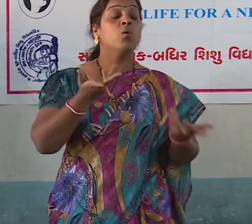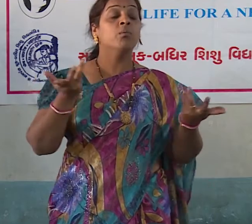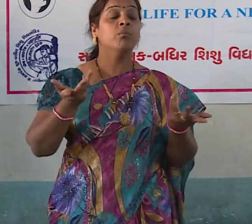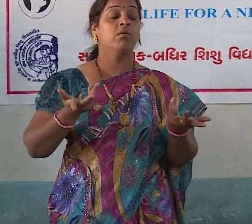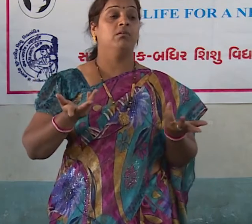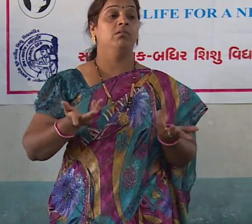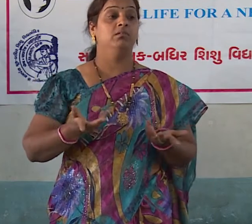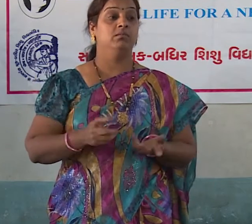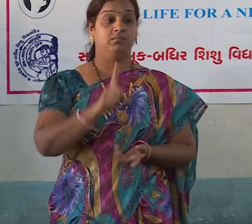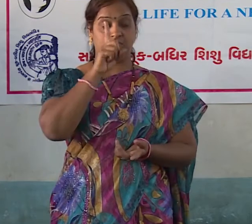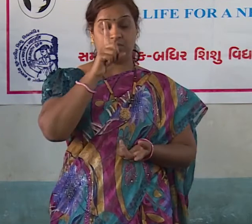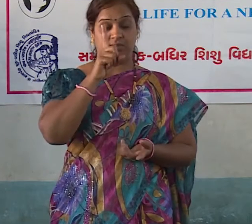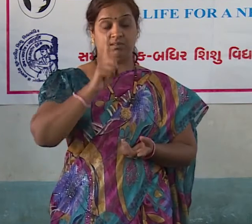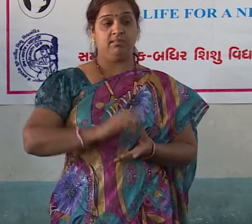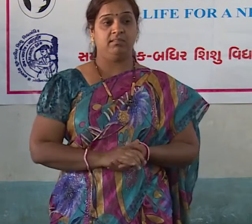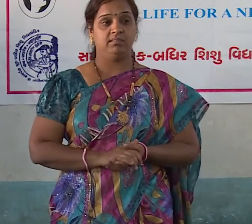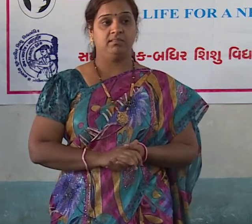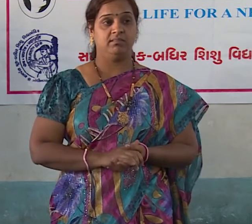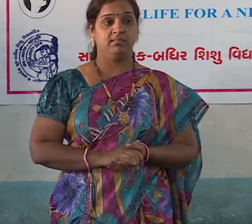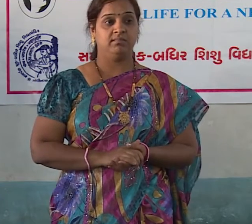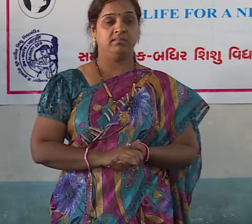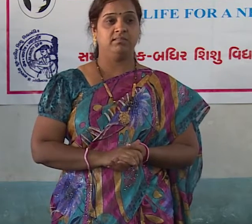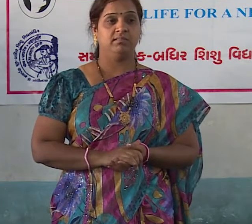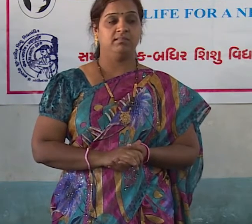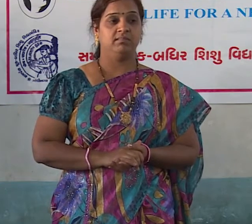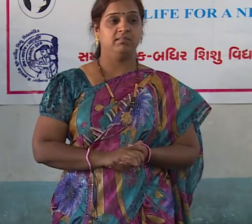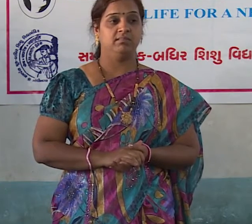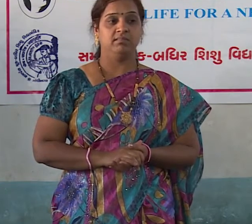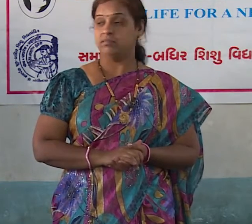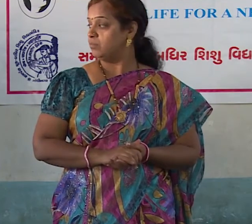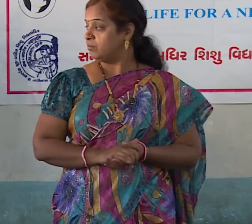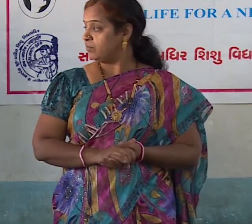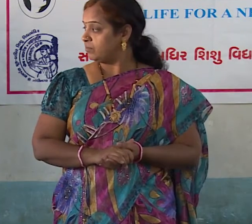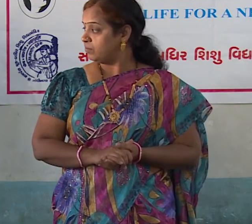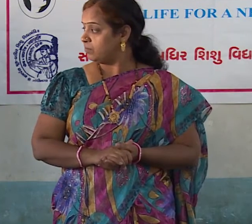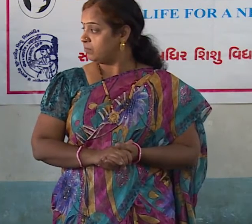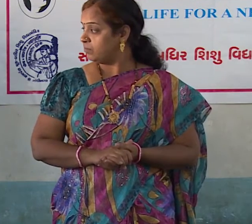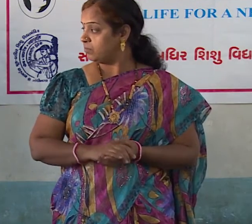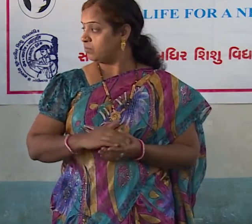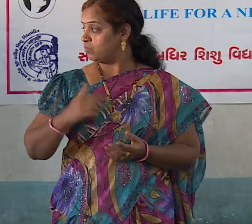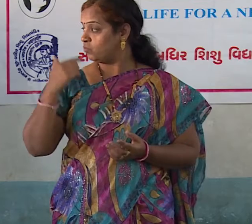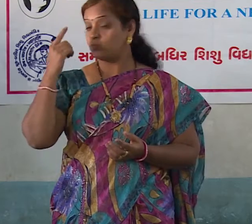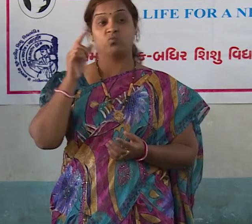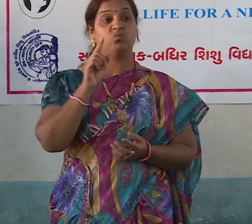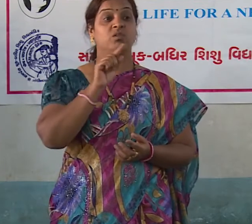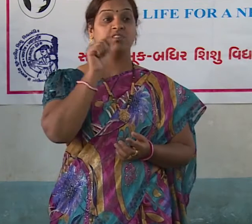सबसे पहला योगी जो है वो प्रश्न चिन्ह के अंदर है, उसके पीछे प्रश्न चिन्ह लगा हुआ है।